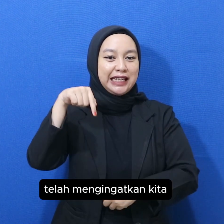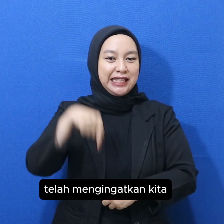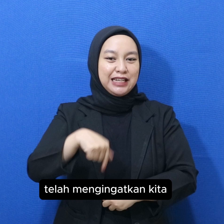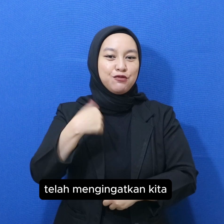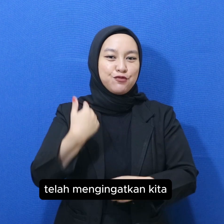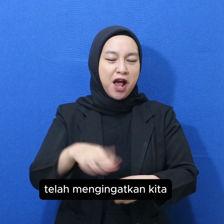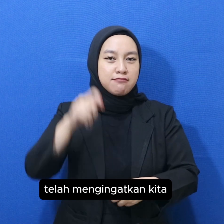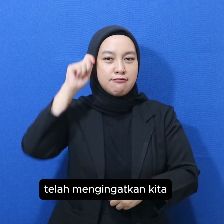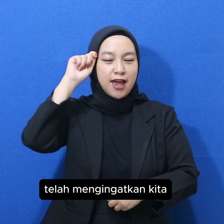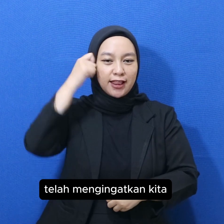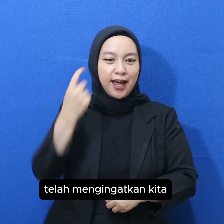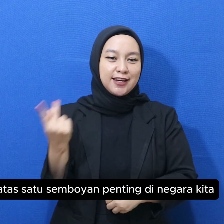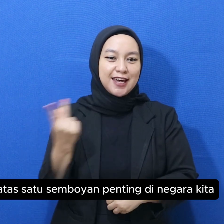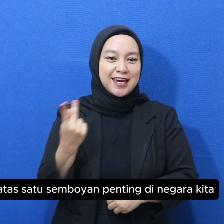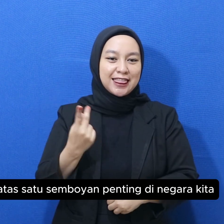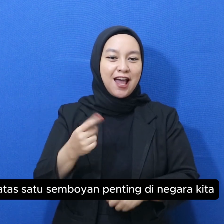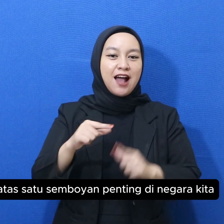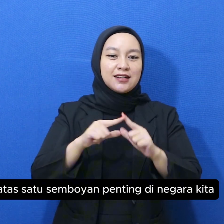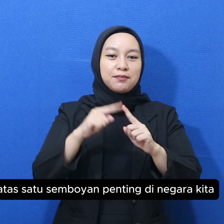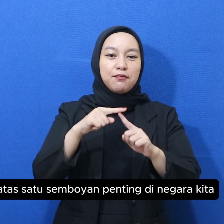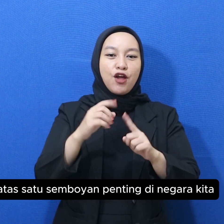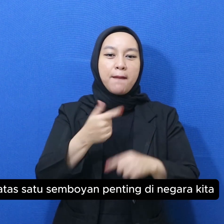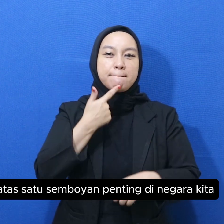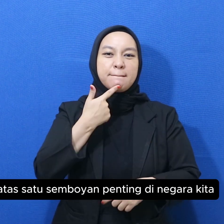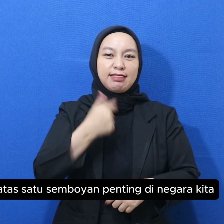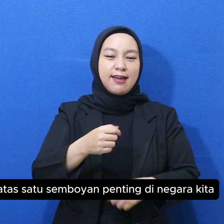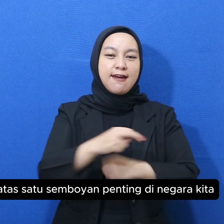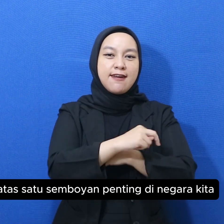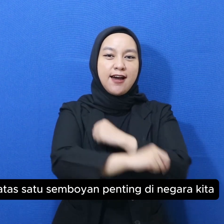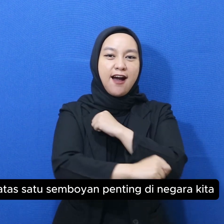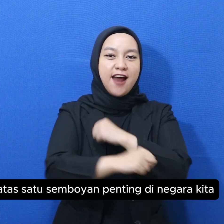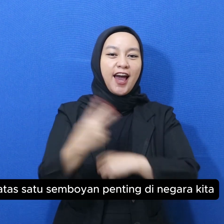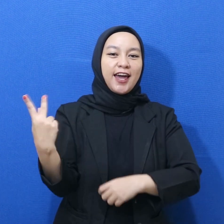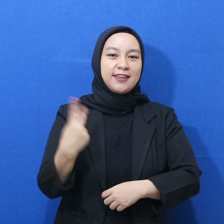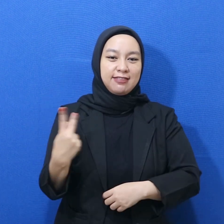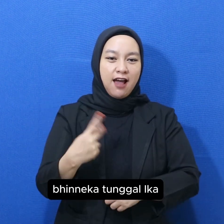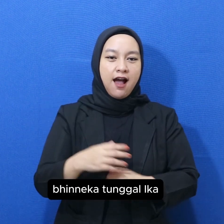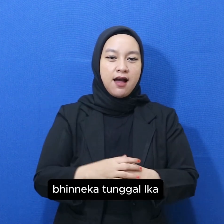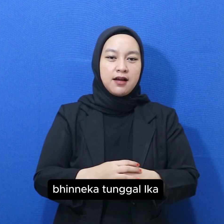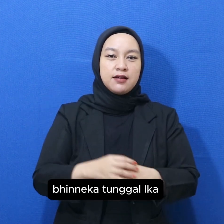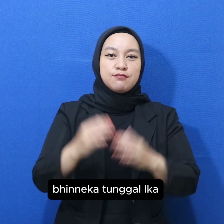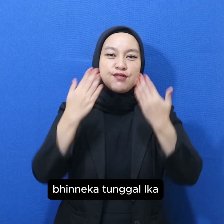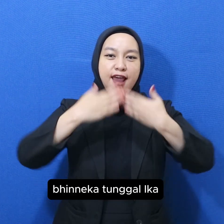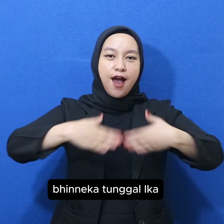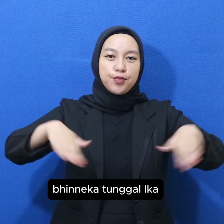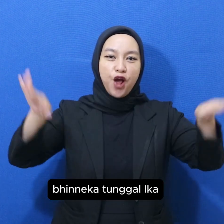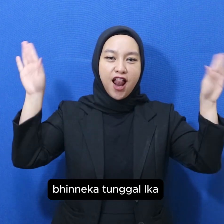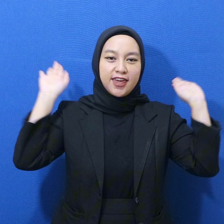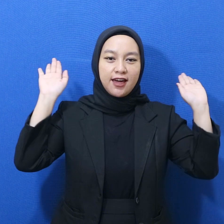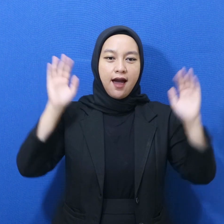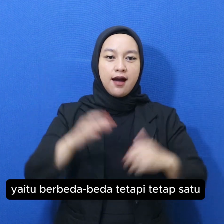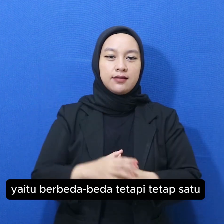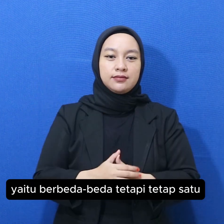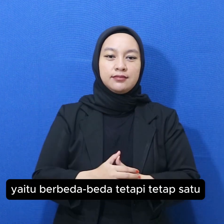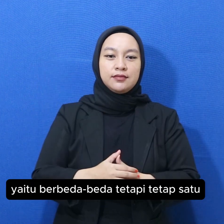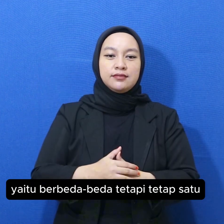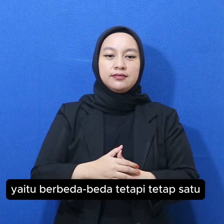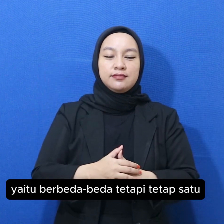kita atas satu semboyan penting di negara kita, Bhinneka Tunggal Ika, yaitu berbeda-beda